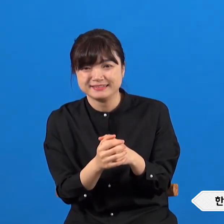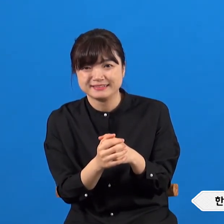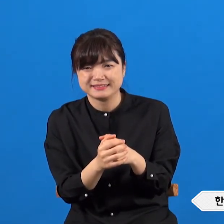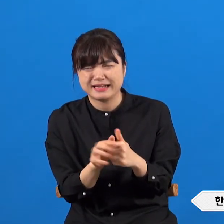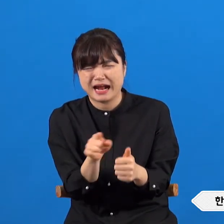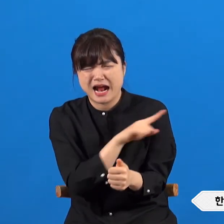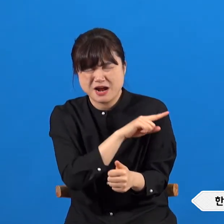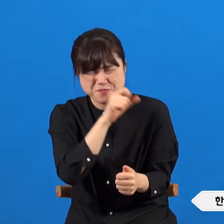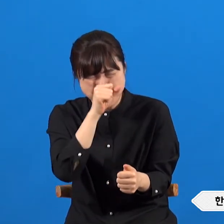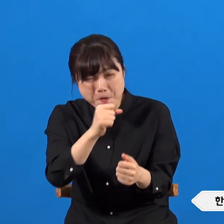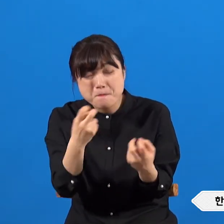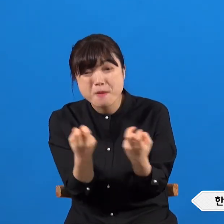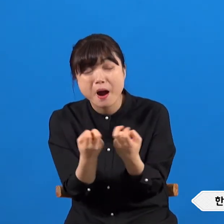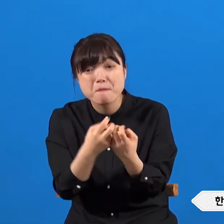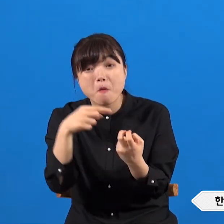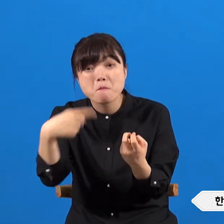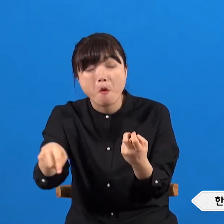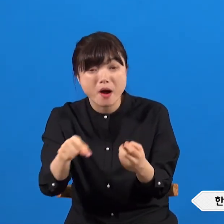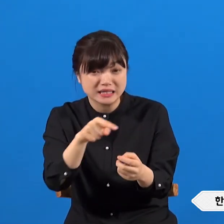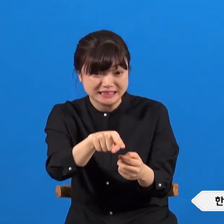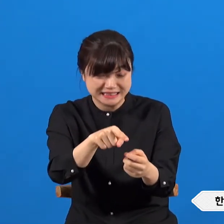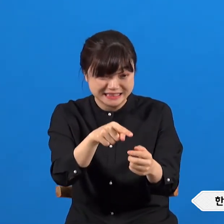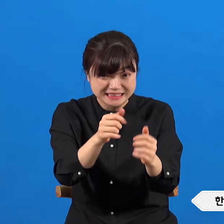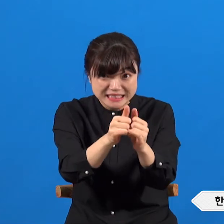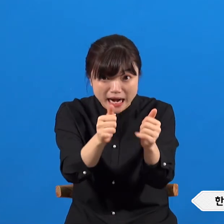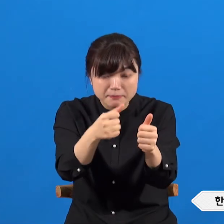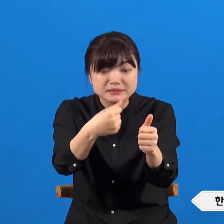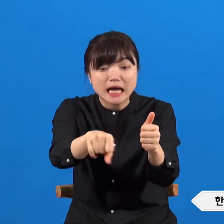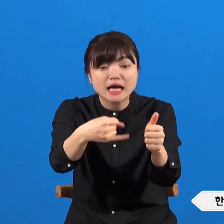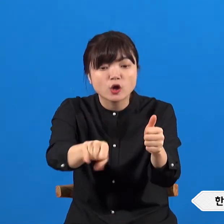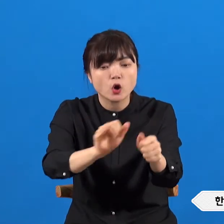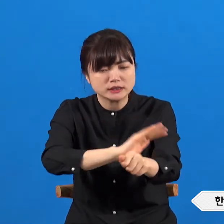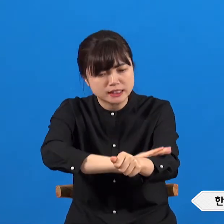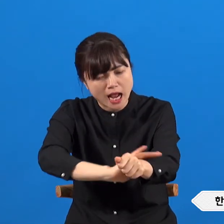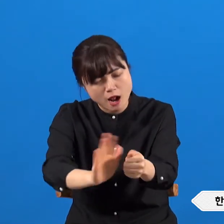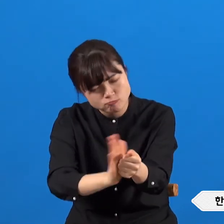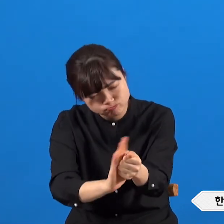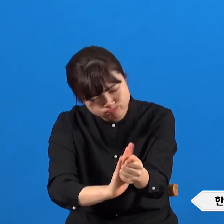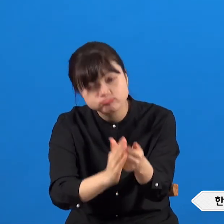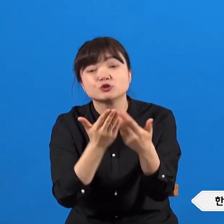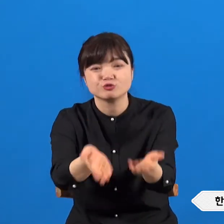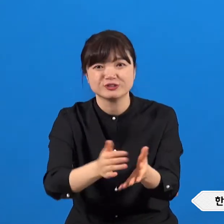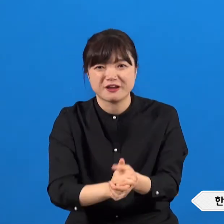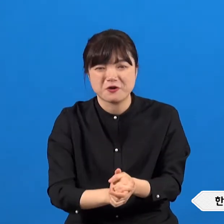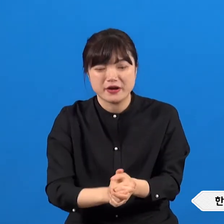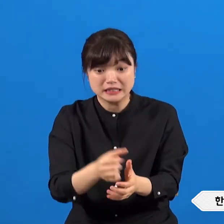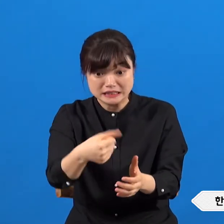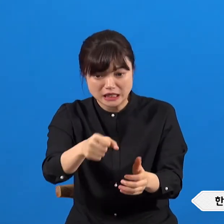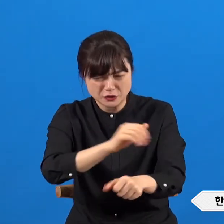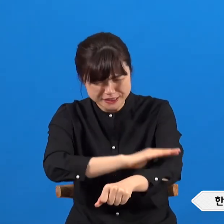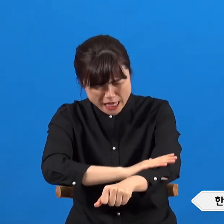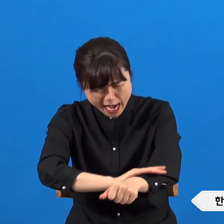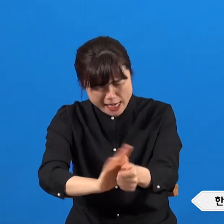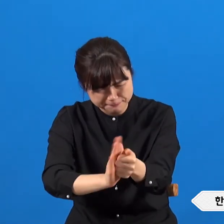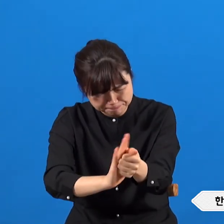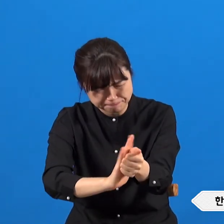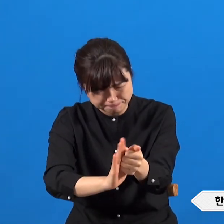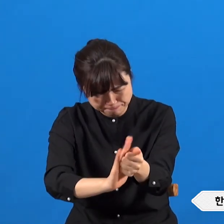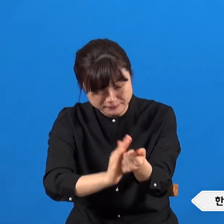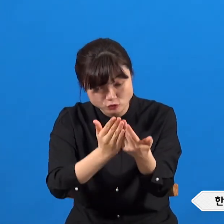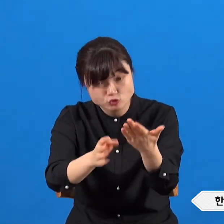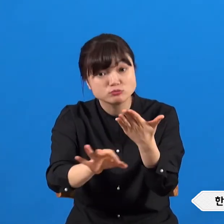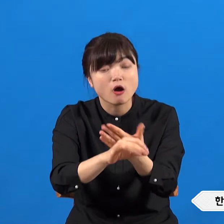제일 좋은 방법은 그 사람 자녀에게 잘해주는 것입니다. 그 사람 자녀에게 잘해주면